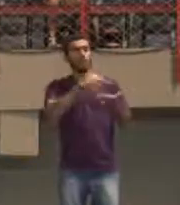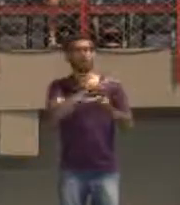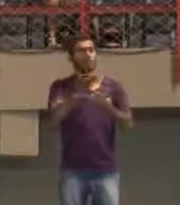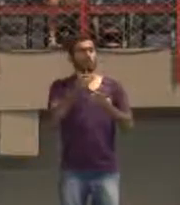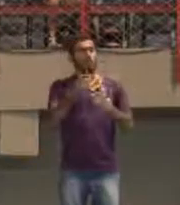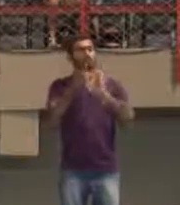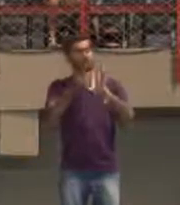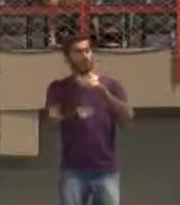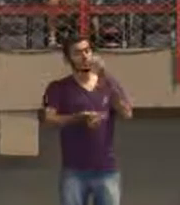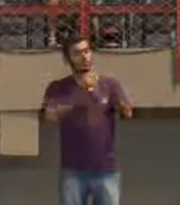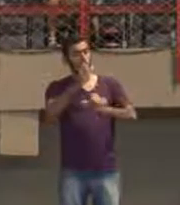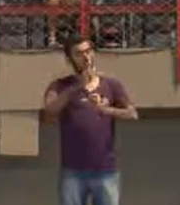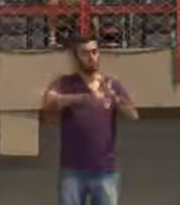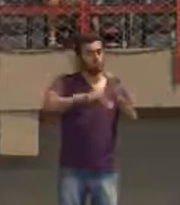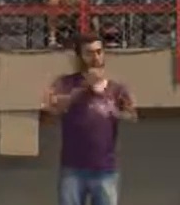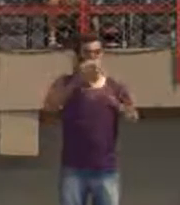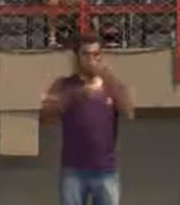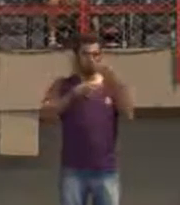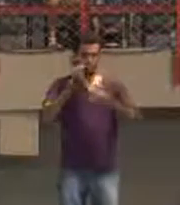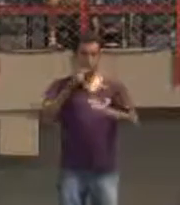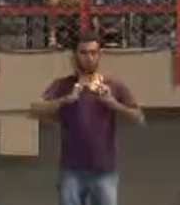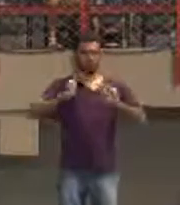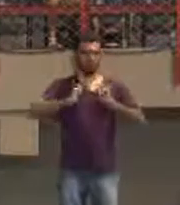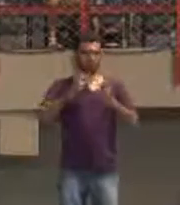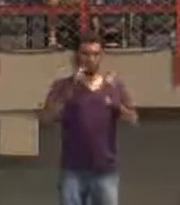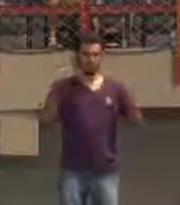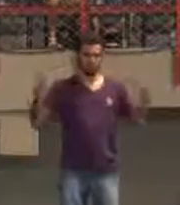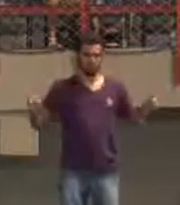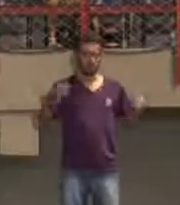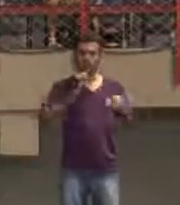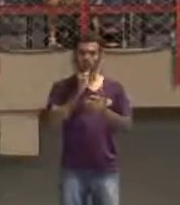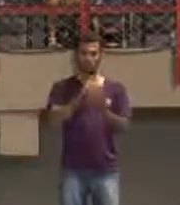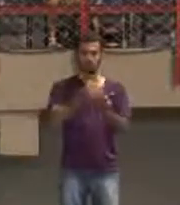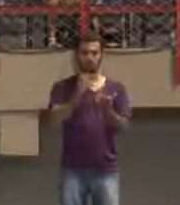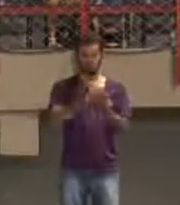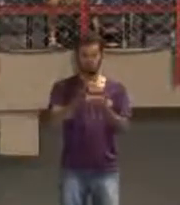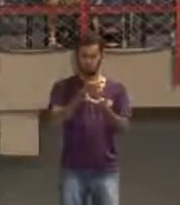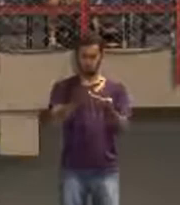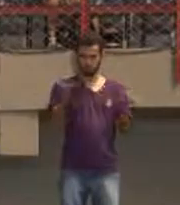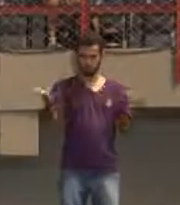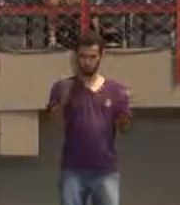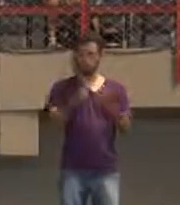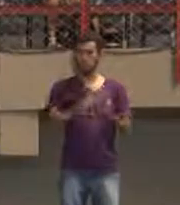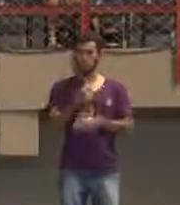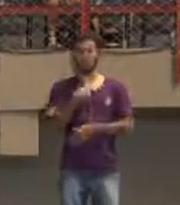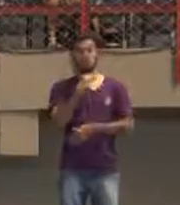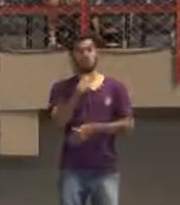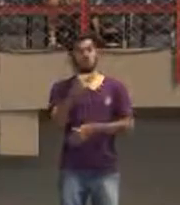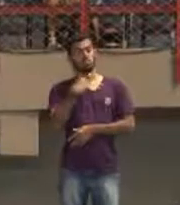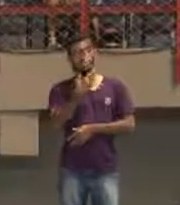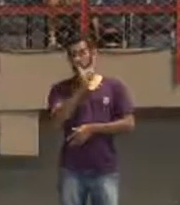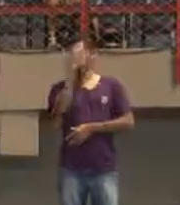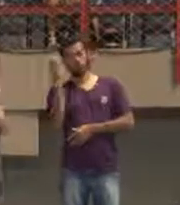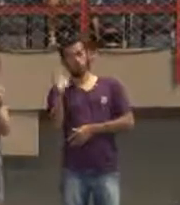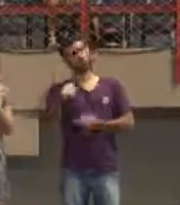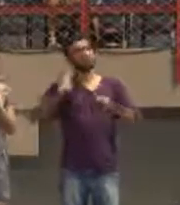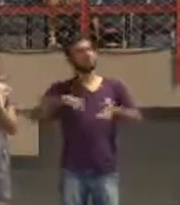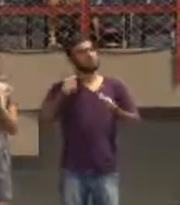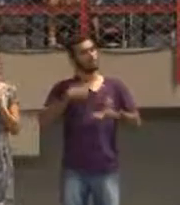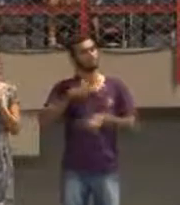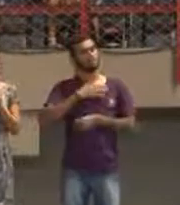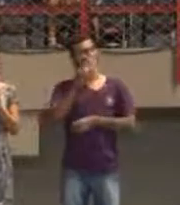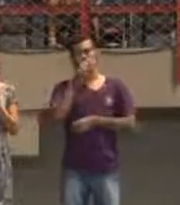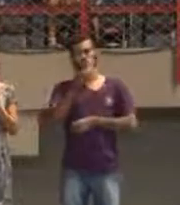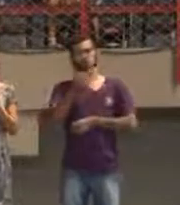argumentativo. Escreva aí no seu módulo. Eu não posso me esquecer que eu tenho que dar a minha opinião